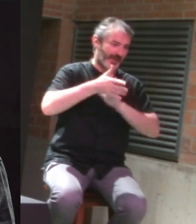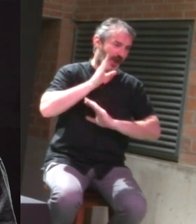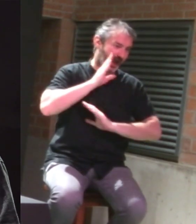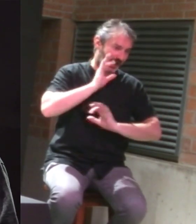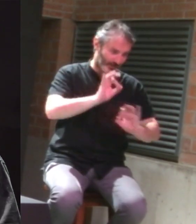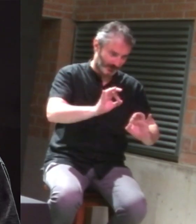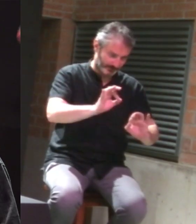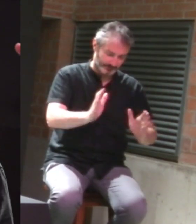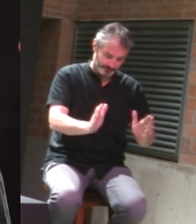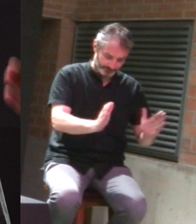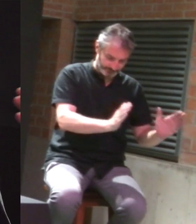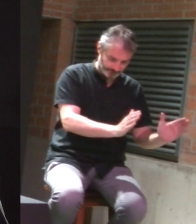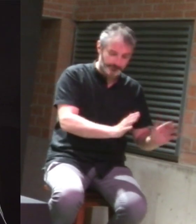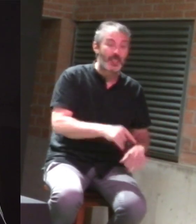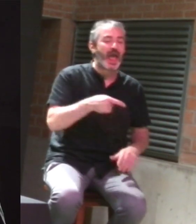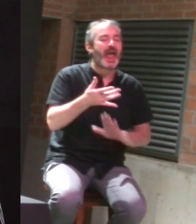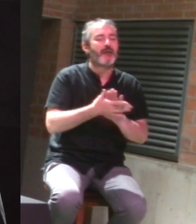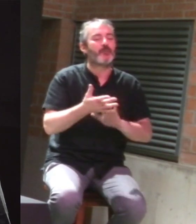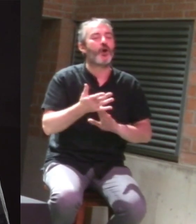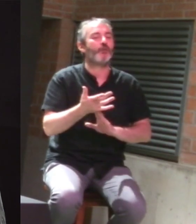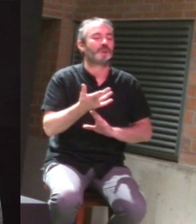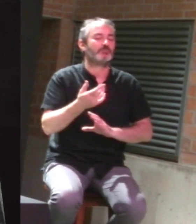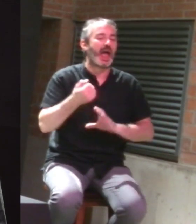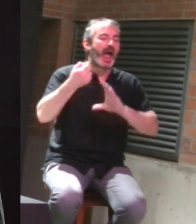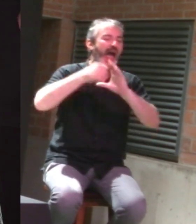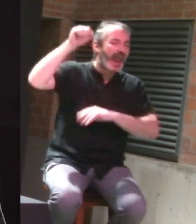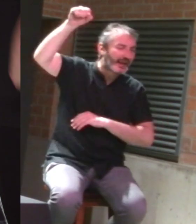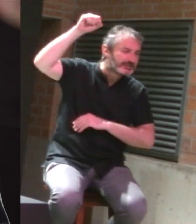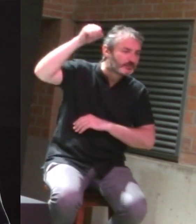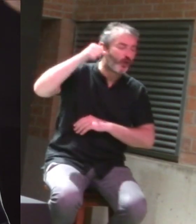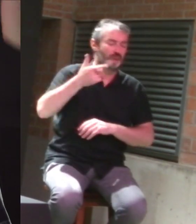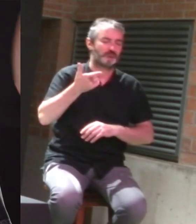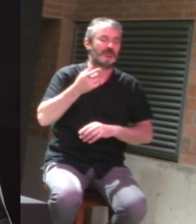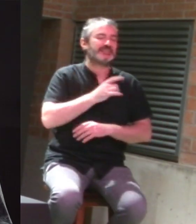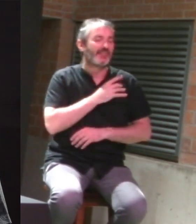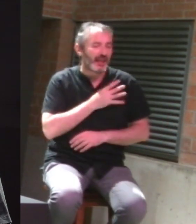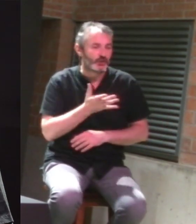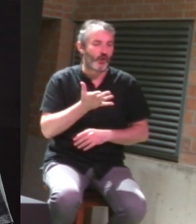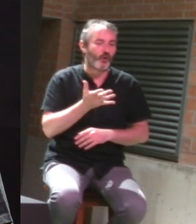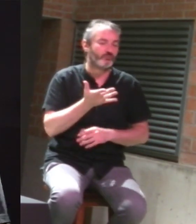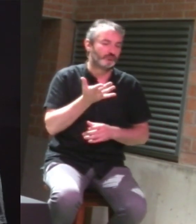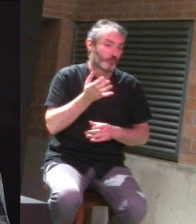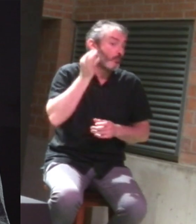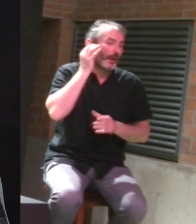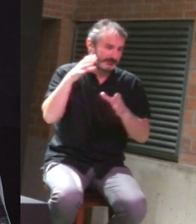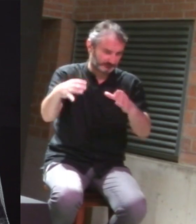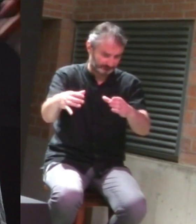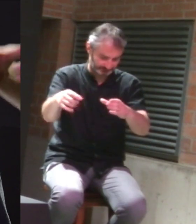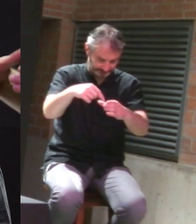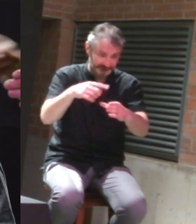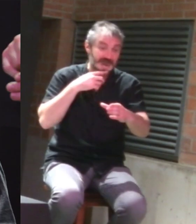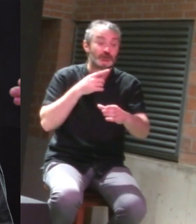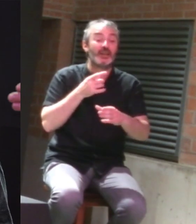Bien, pasamos a hablar un poco del sindicalismo, el anarquismo y las mujeres. Bien, como hemos visto, a finales